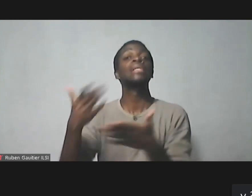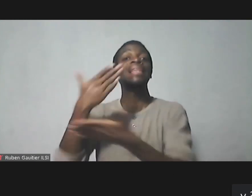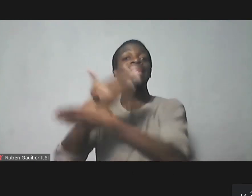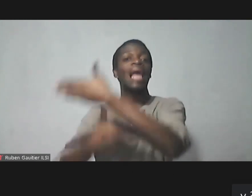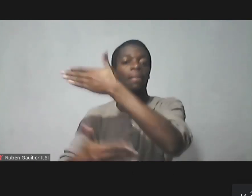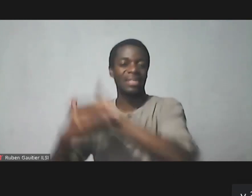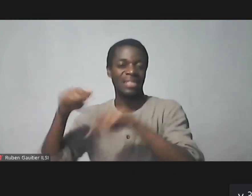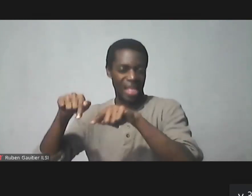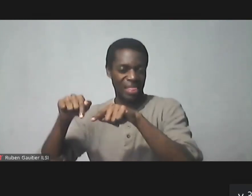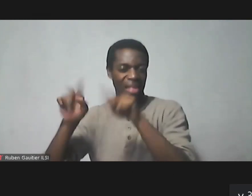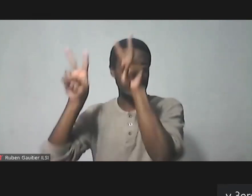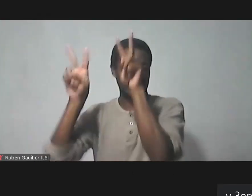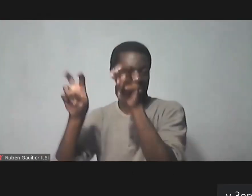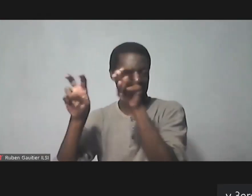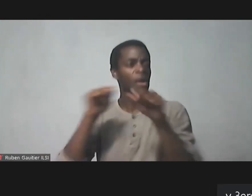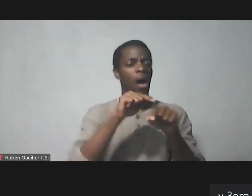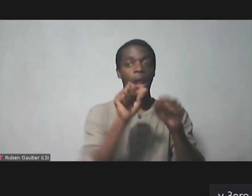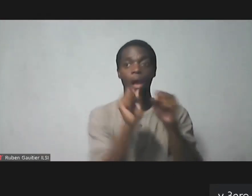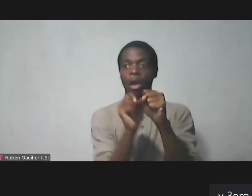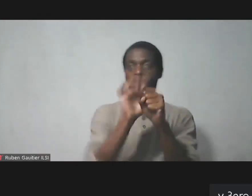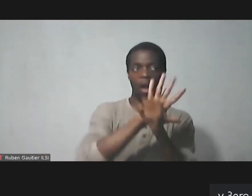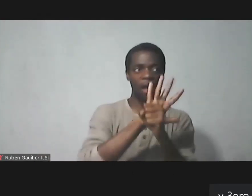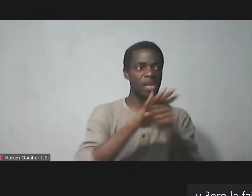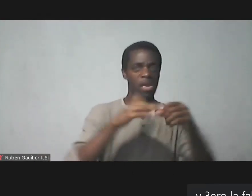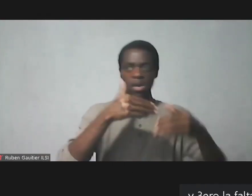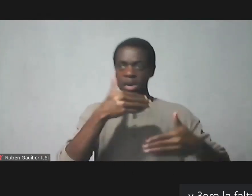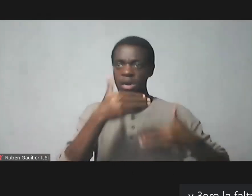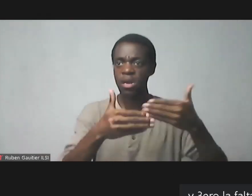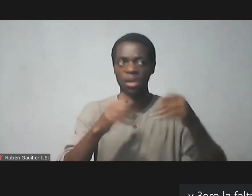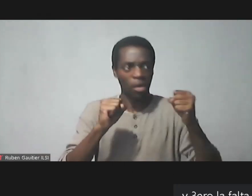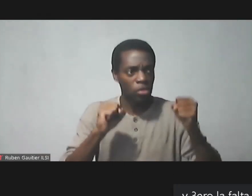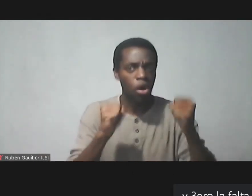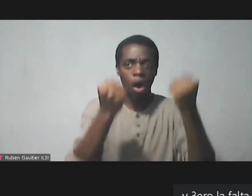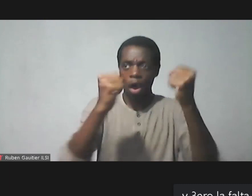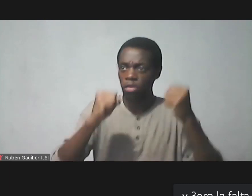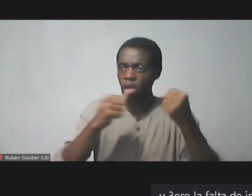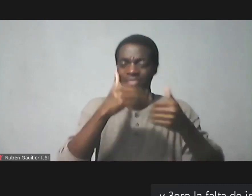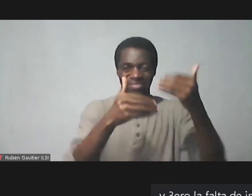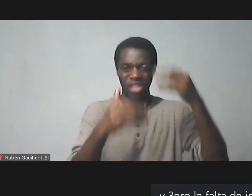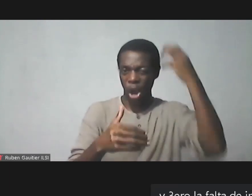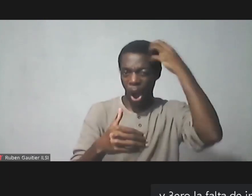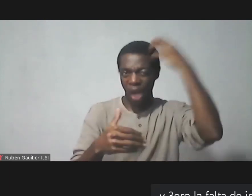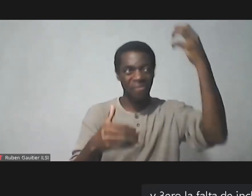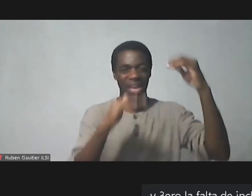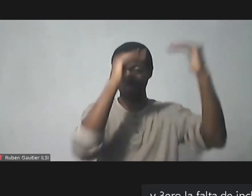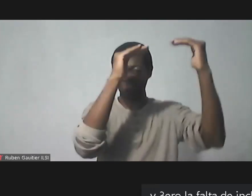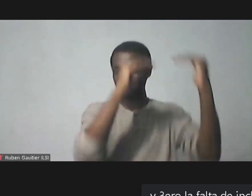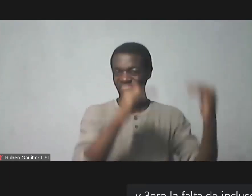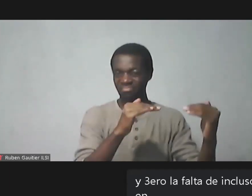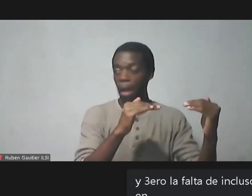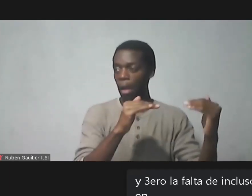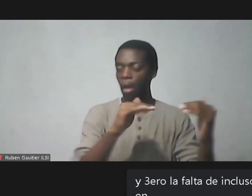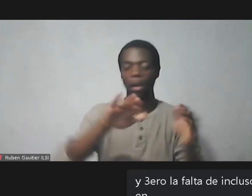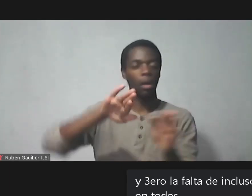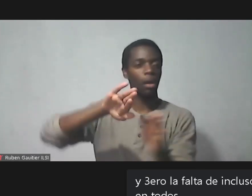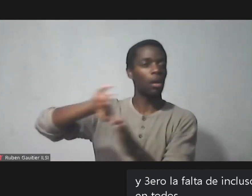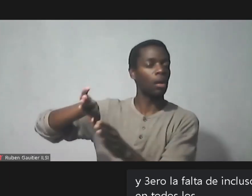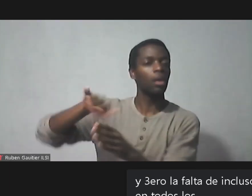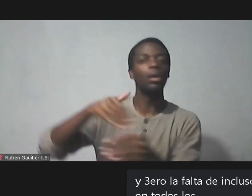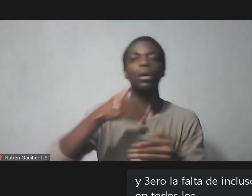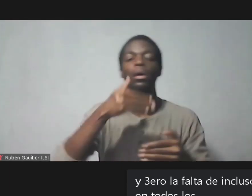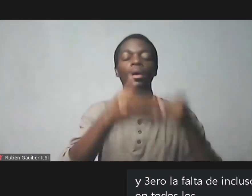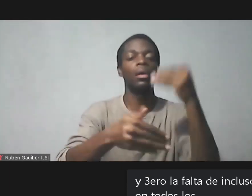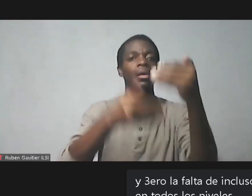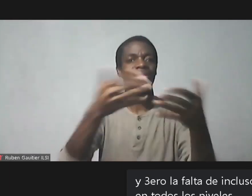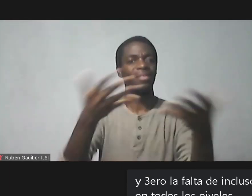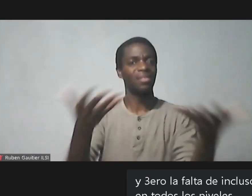esfuerzos de respuesta de COVID en todos los niveles gubernamentales, creando desconexiones